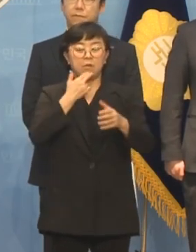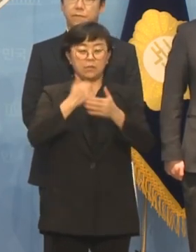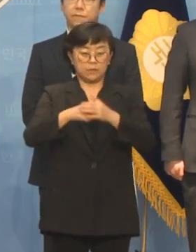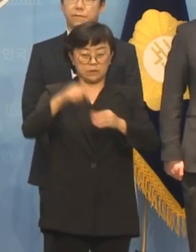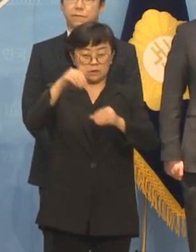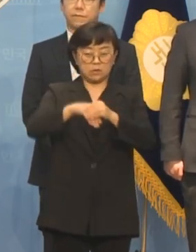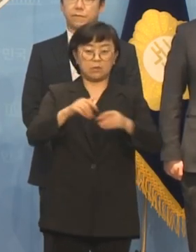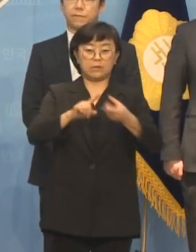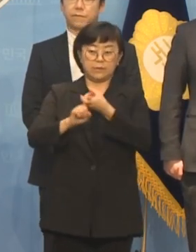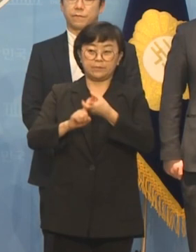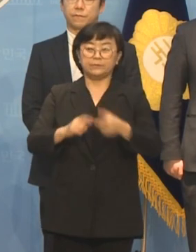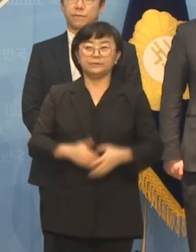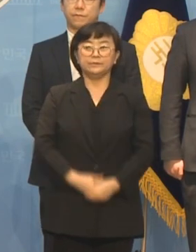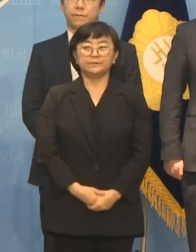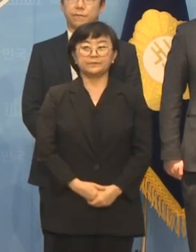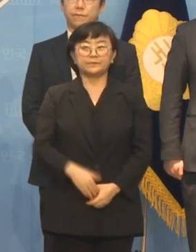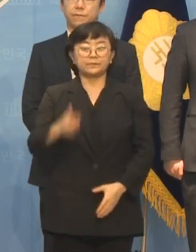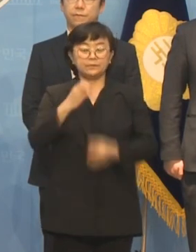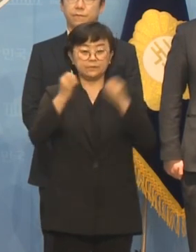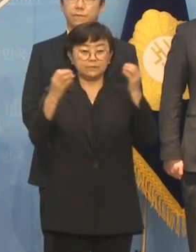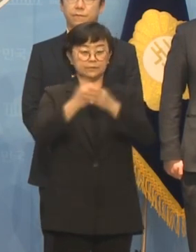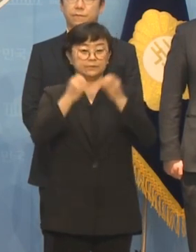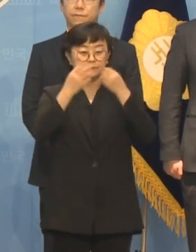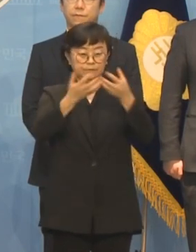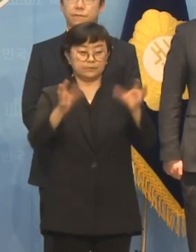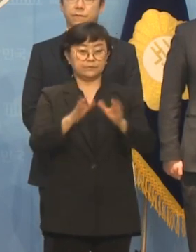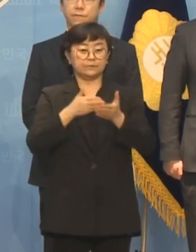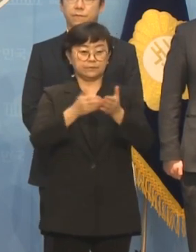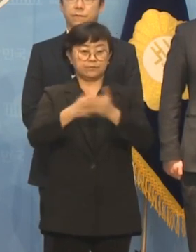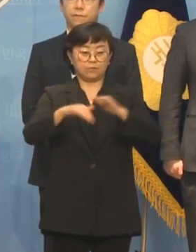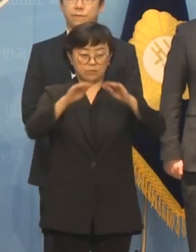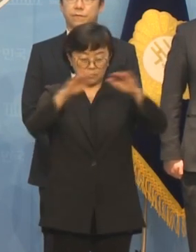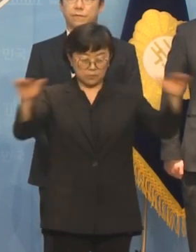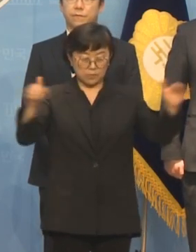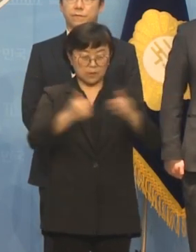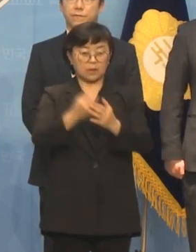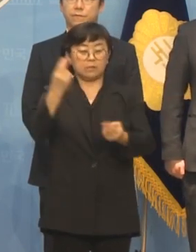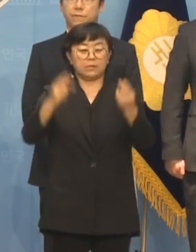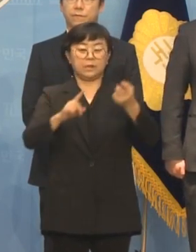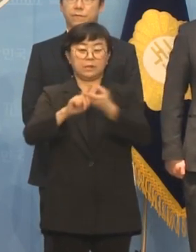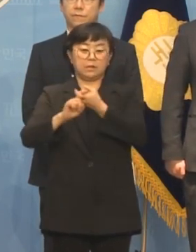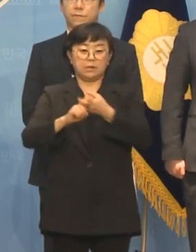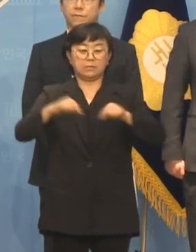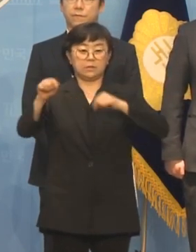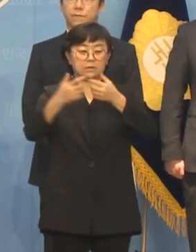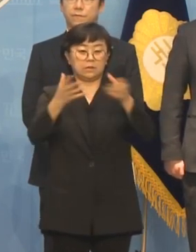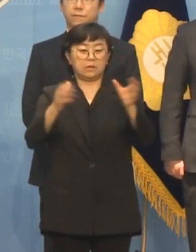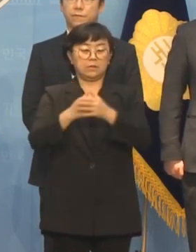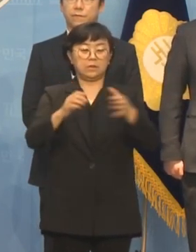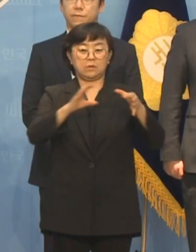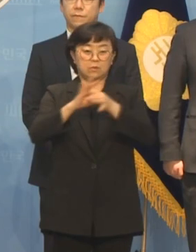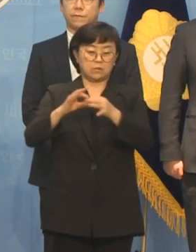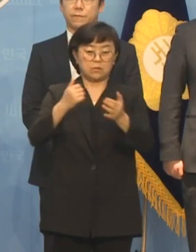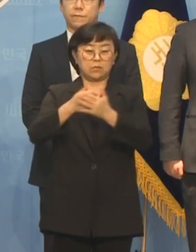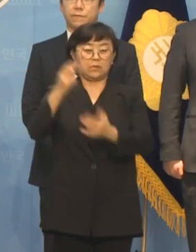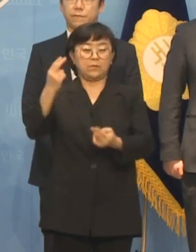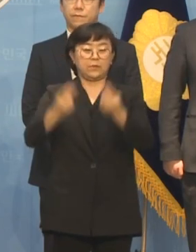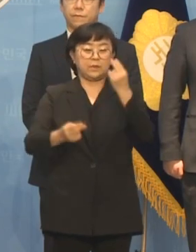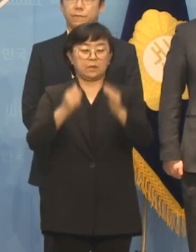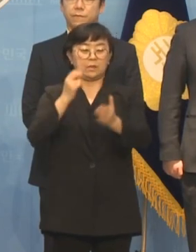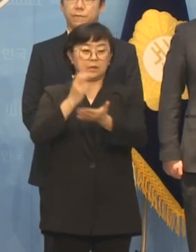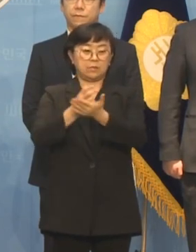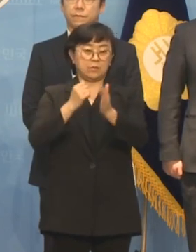합니다. 저와 개혁연합신당이 제안하는 수평적인 비례연합정당은 연동형 비례대표제 파괴만이